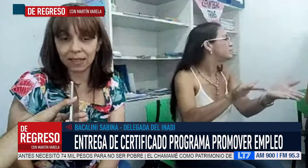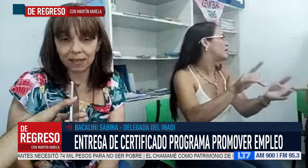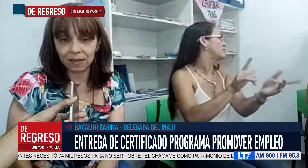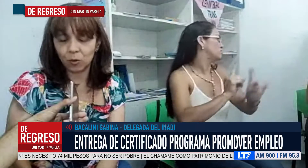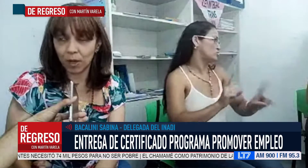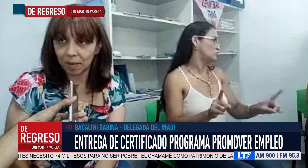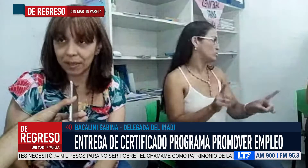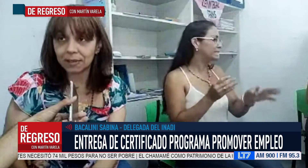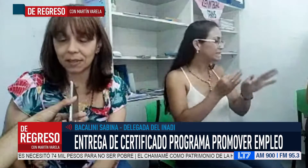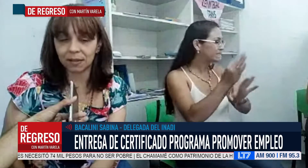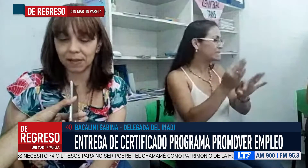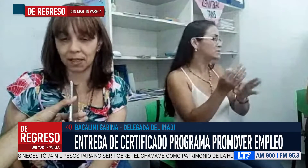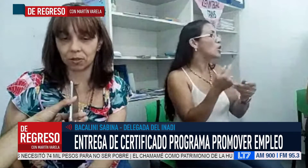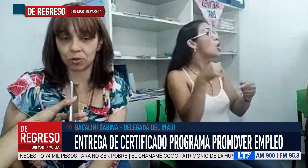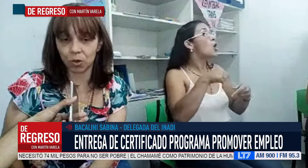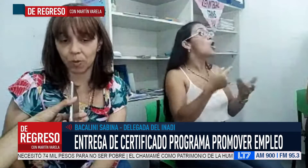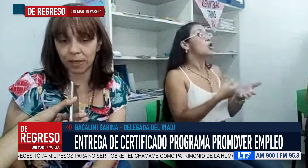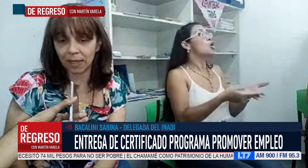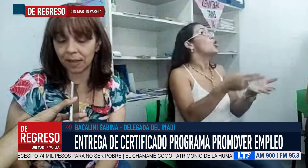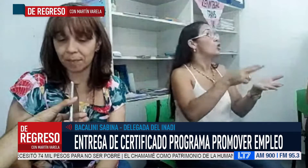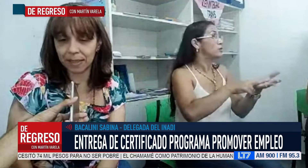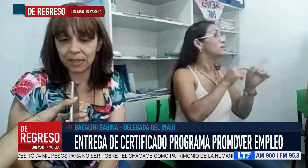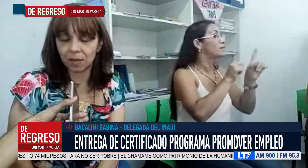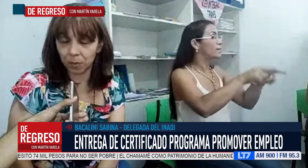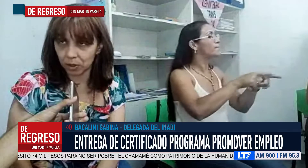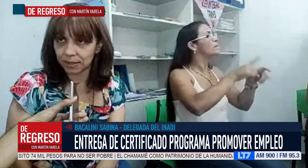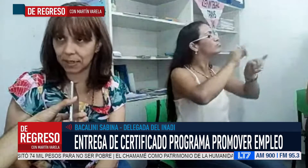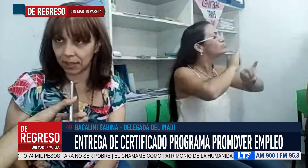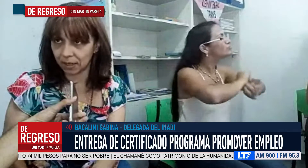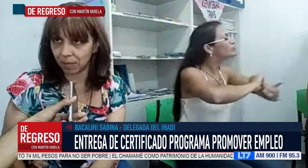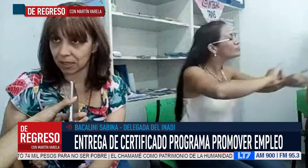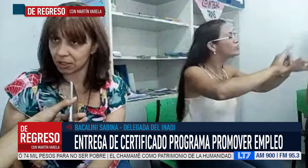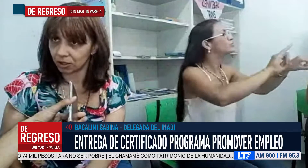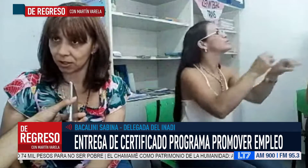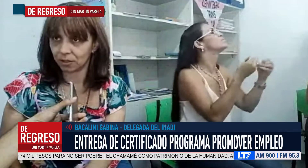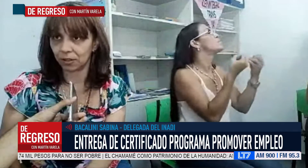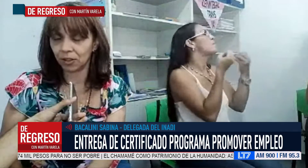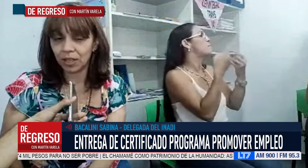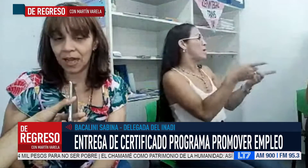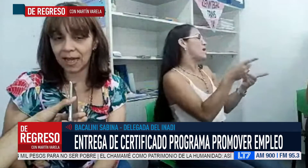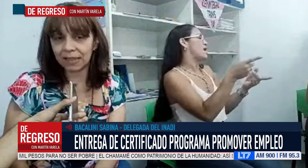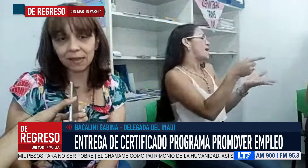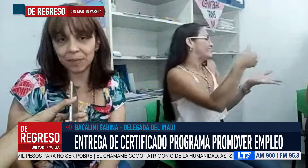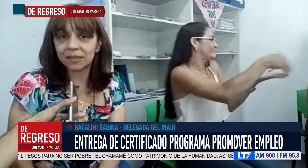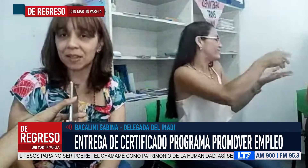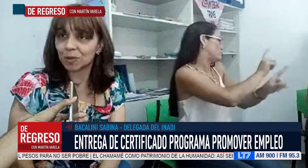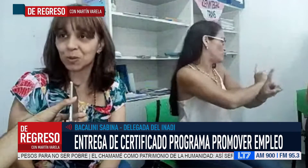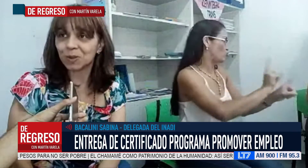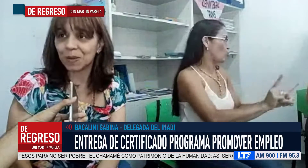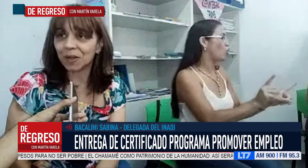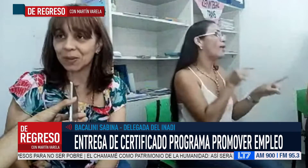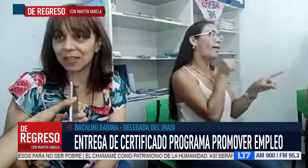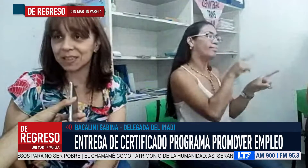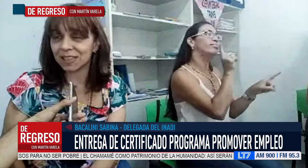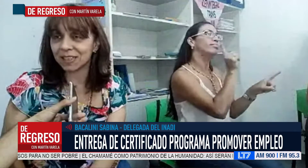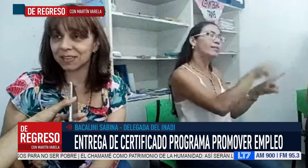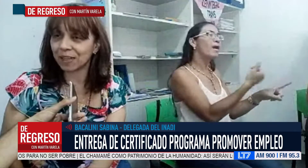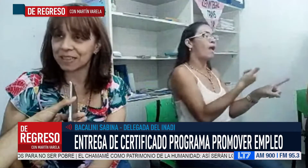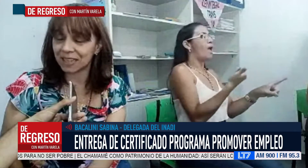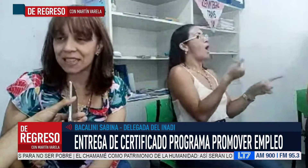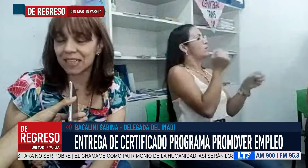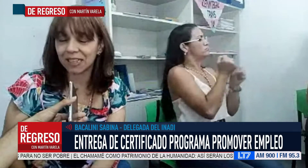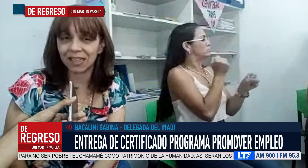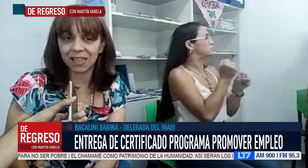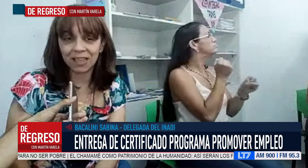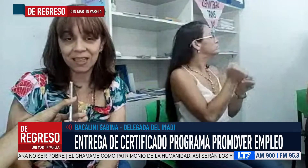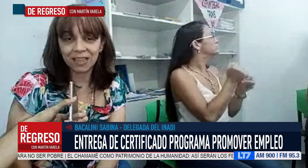estar nuevamente trabajando sobre la campaña Deporte sin Discriminación, ¿no? Ahí también tenemos un trabajo interesante para hacer,